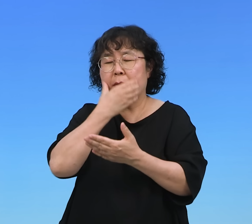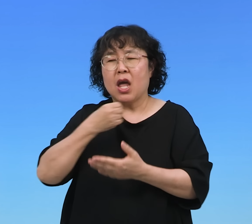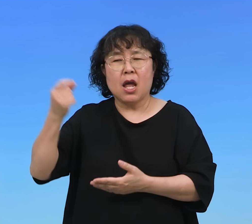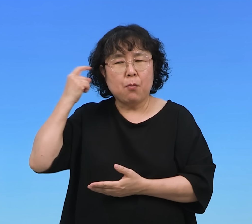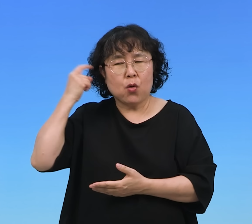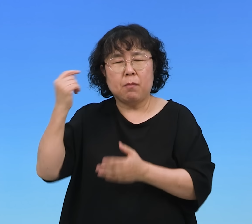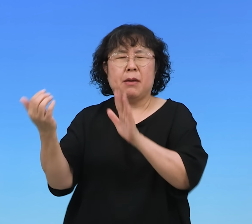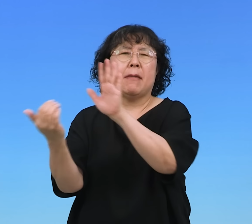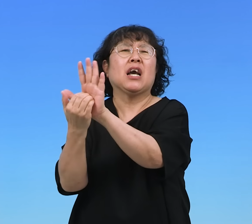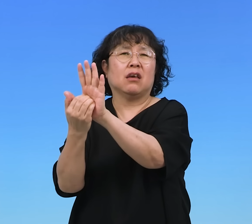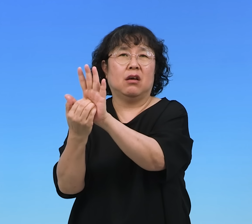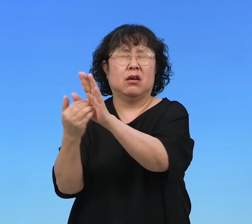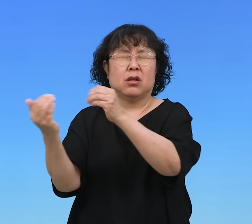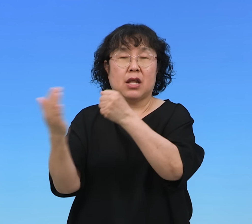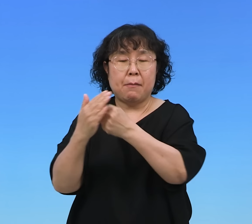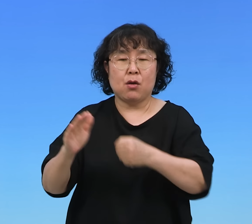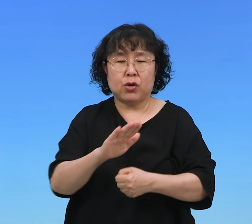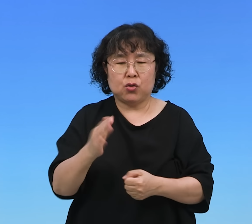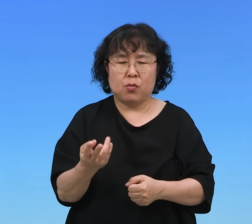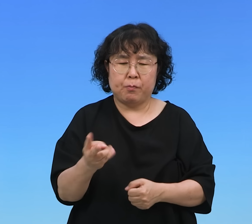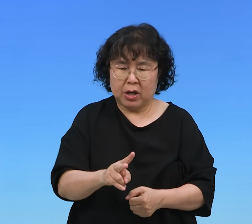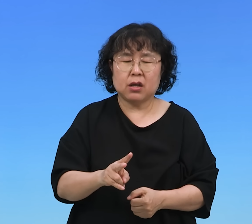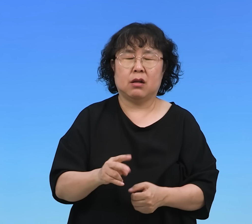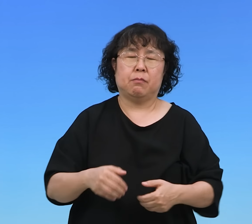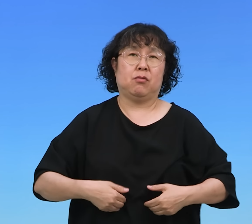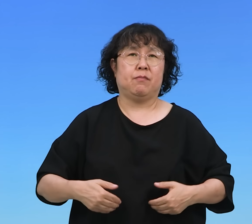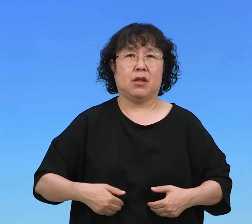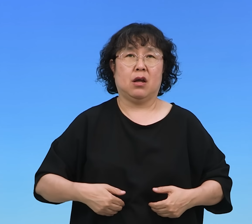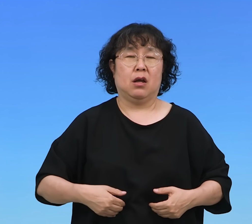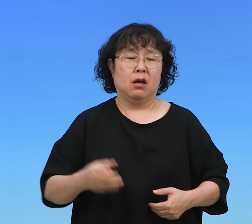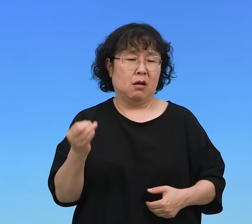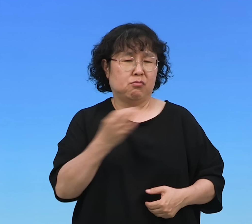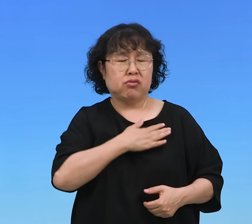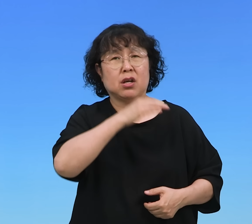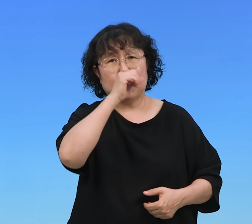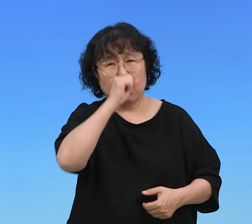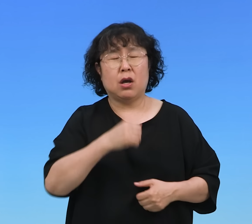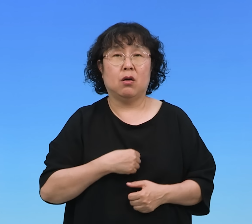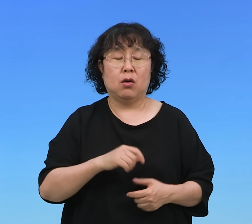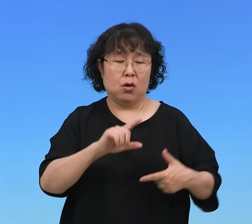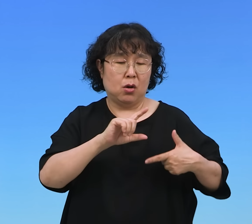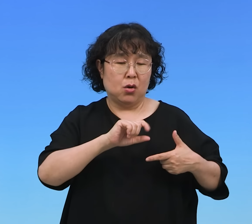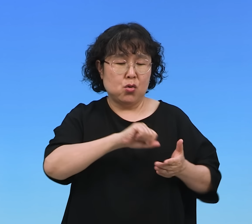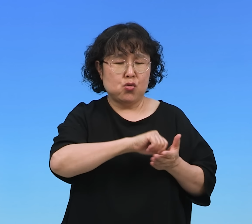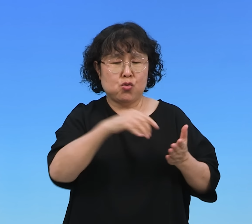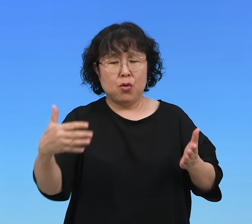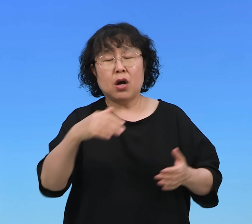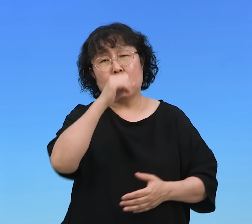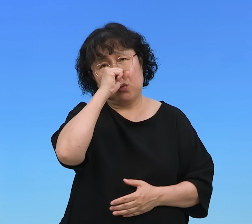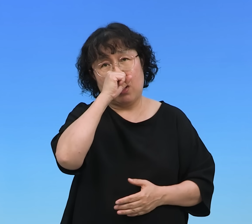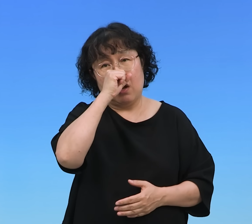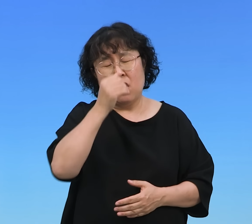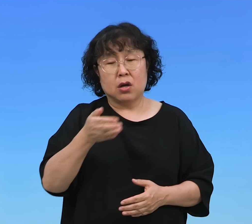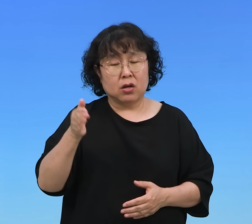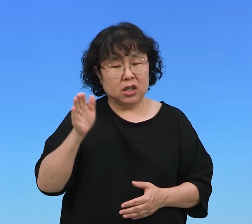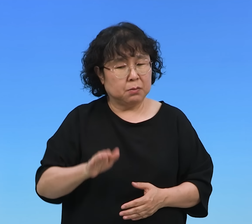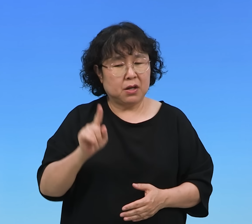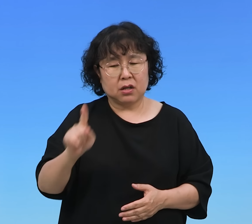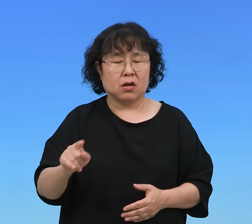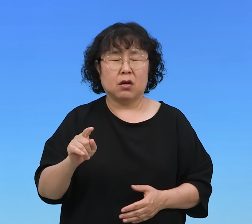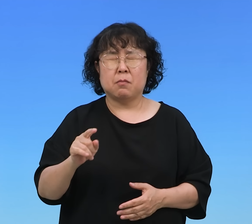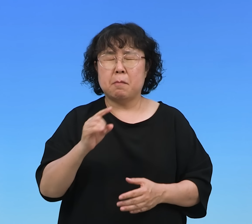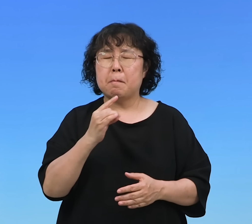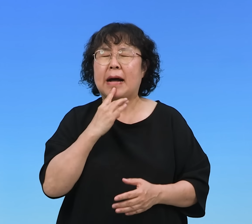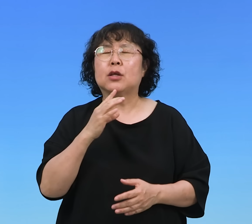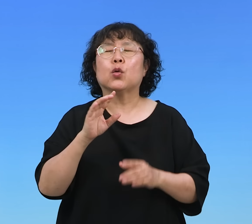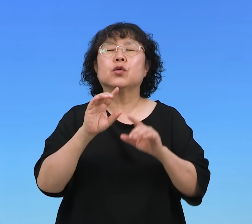수가 없기 때문입니다. 부자 되는 거 좋죠. 유명해지는 거 좋습니다만 그건 다 별책